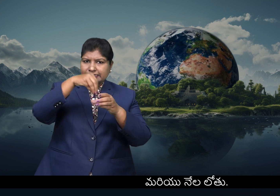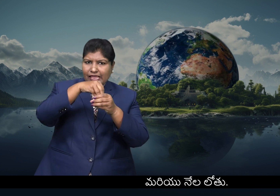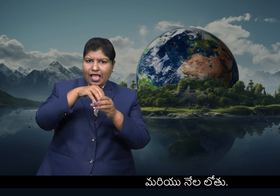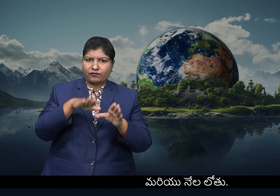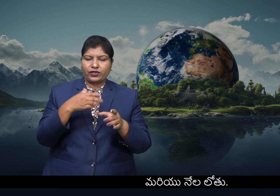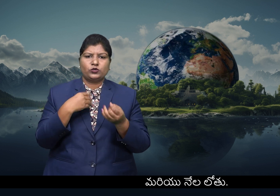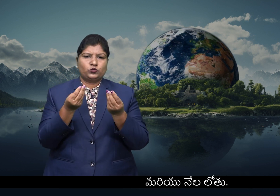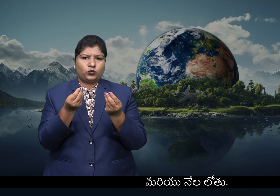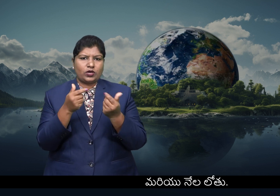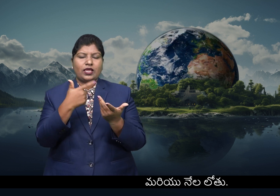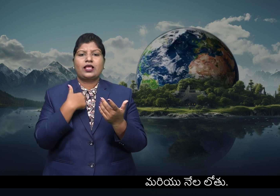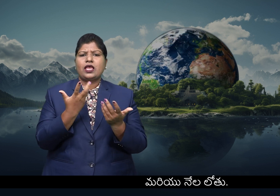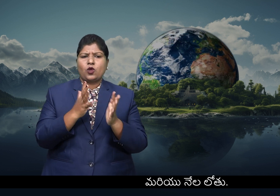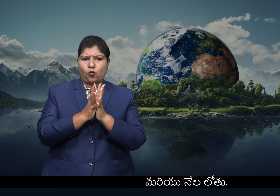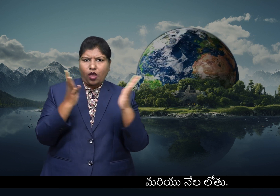మరియు నేల లోతు